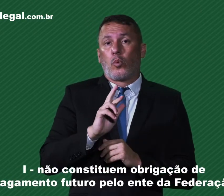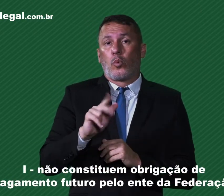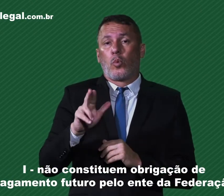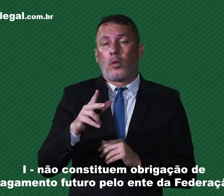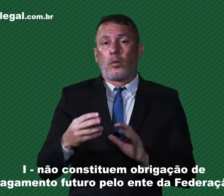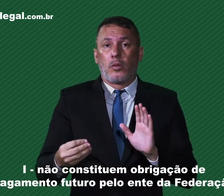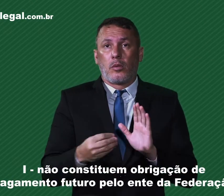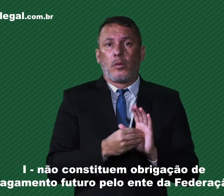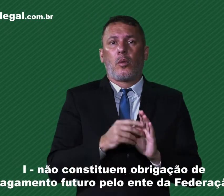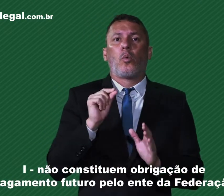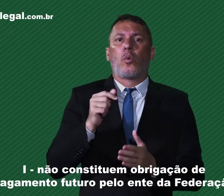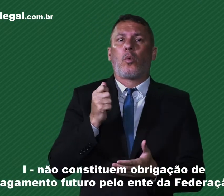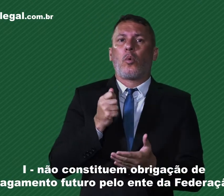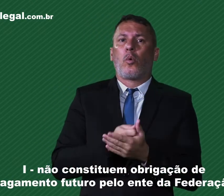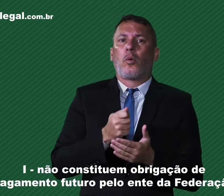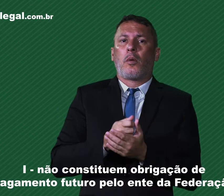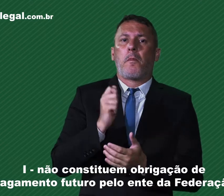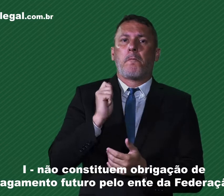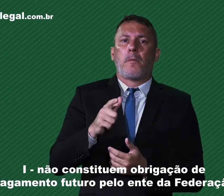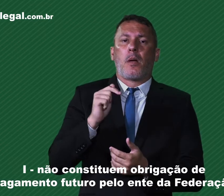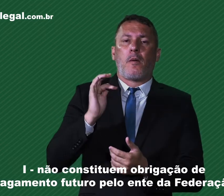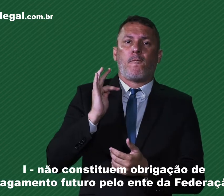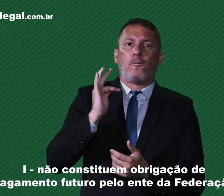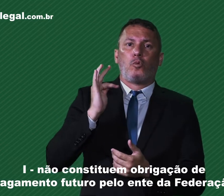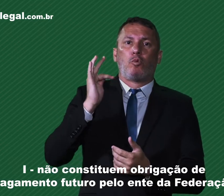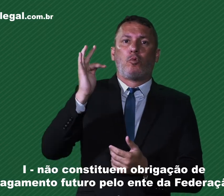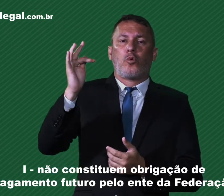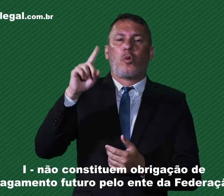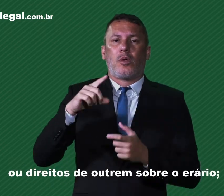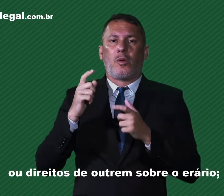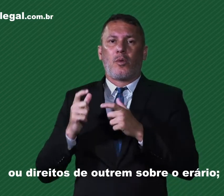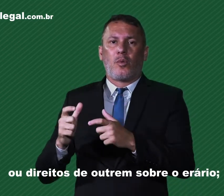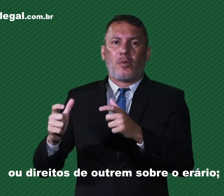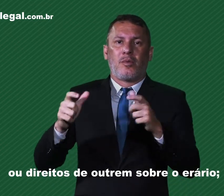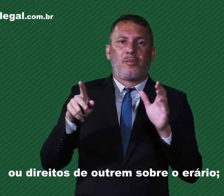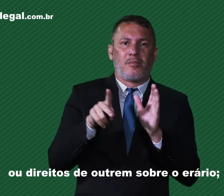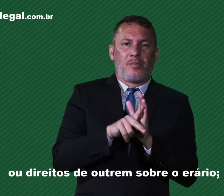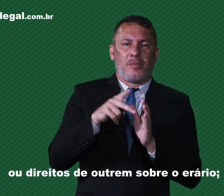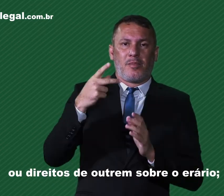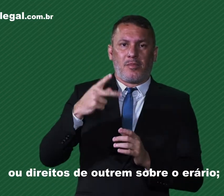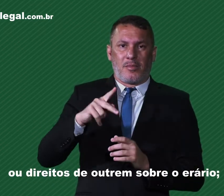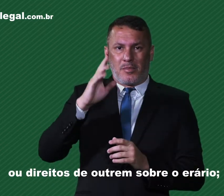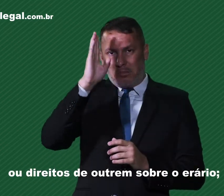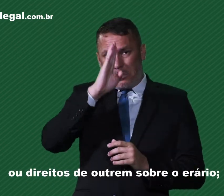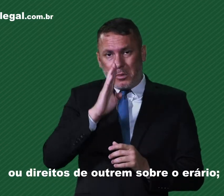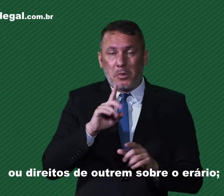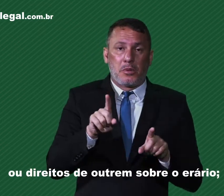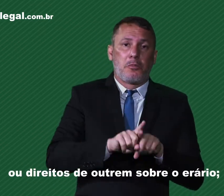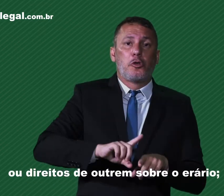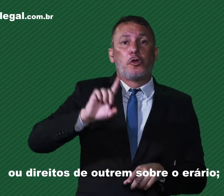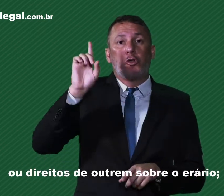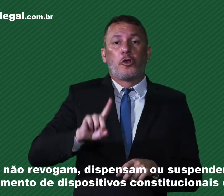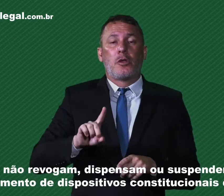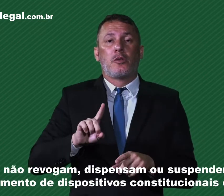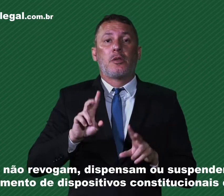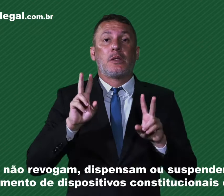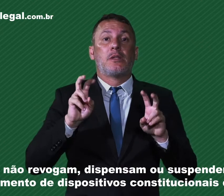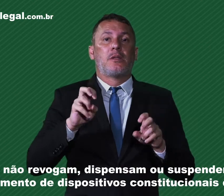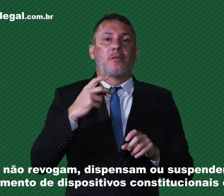obrigação de pagamento futuro pelo ente da Federação ou direitos de outrem sobre o erário inciso